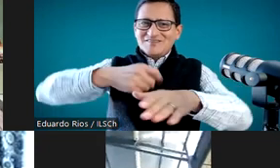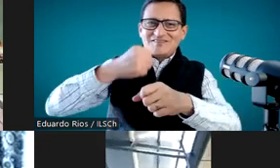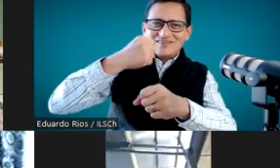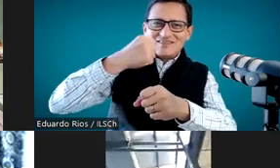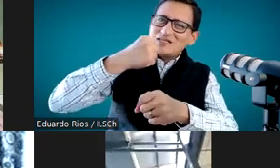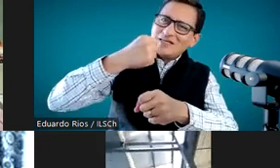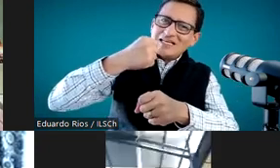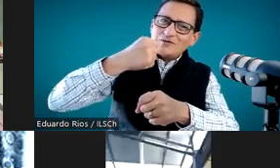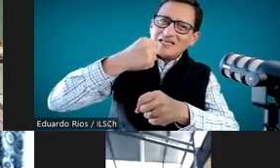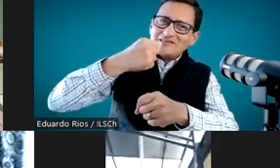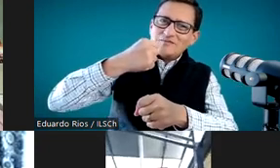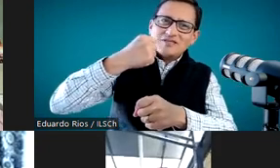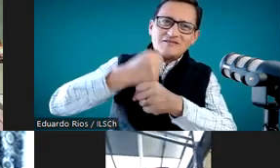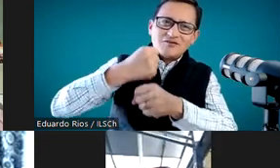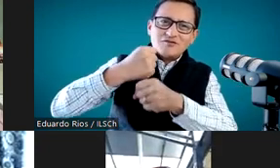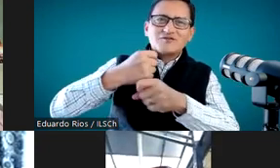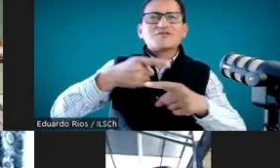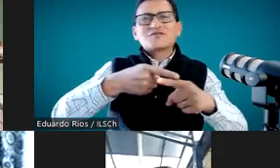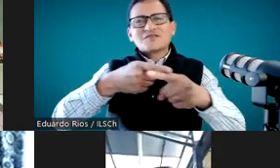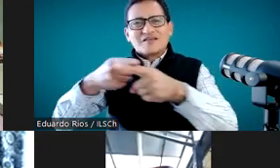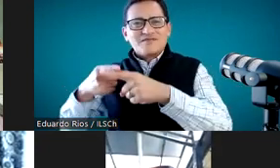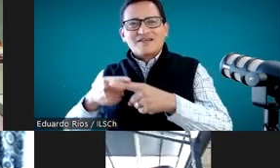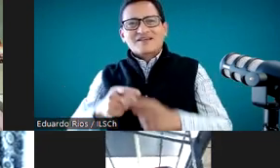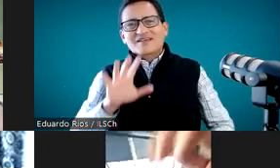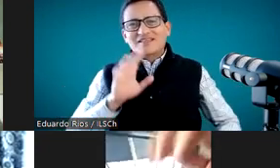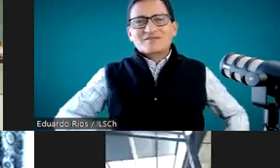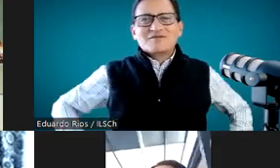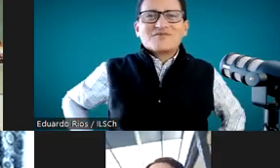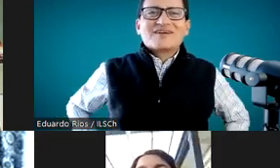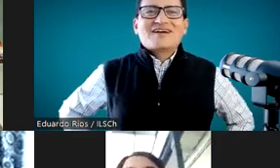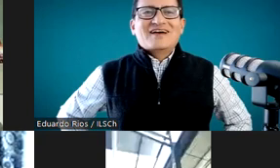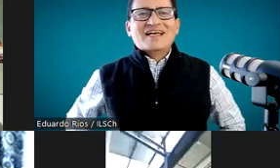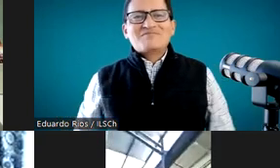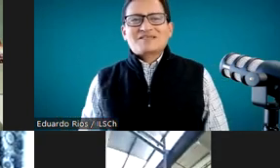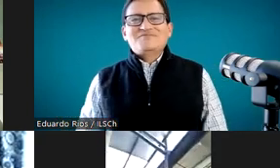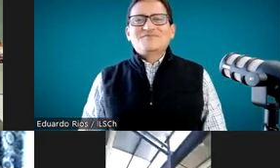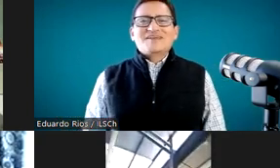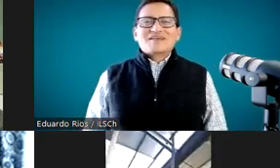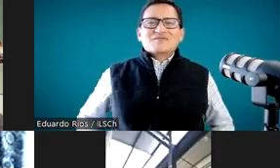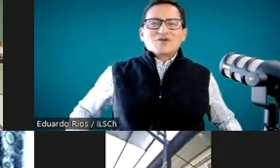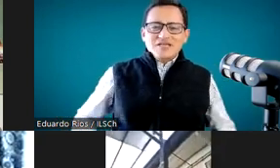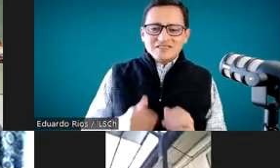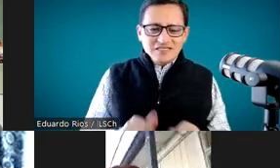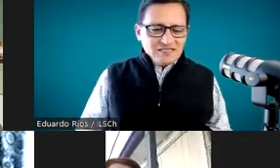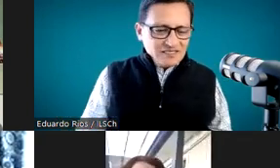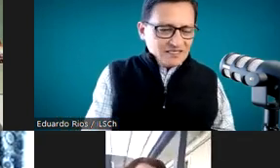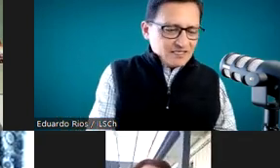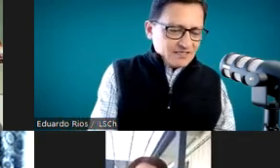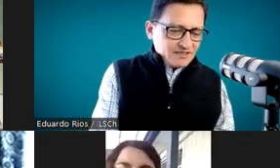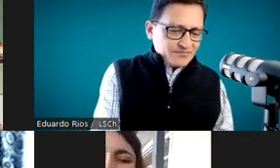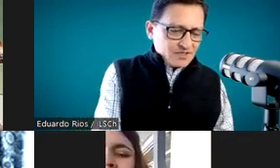Técnico. Y la otra parte ya la sabemos, trabajo social. Y ahí tenemos a alguien más. Muy bien,